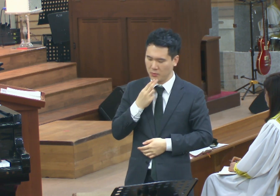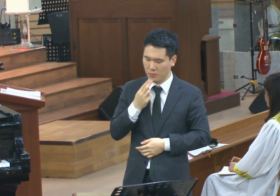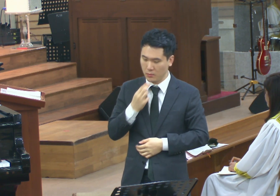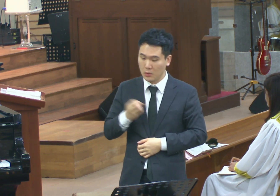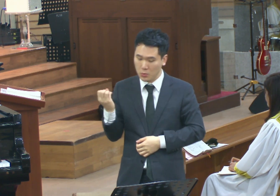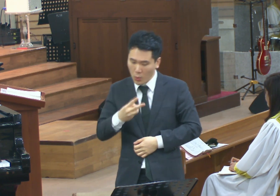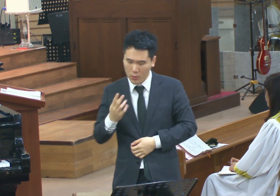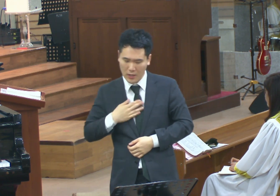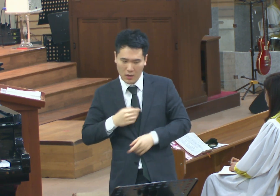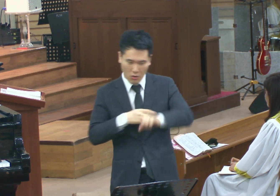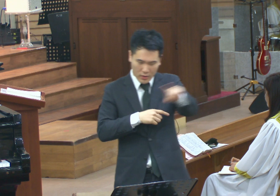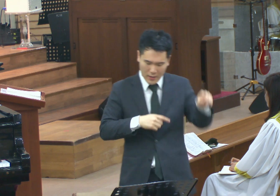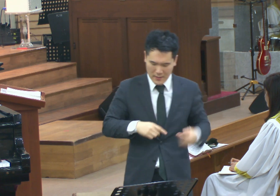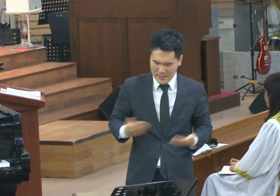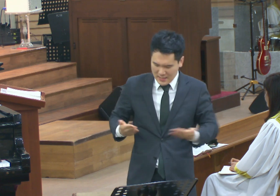끊어지면 나는 그때 귀국할 겁니다.